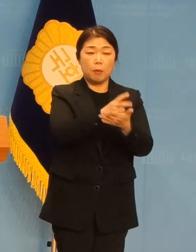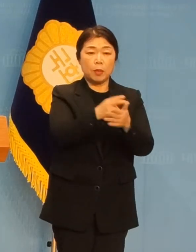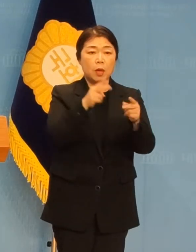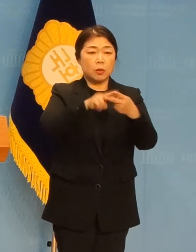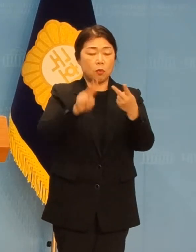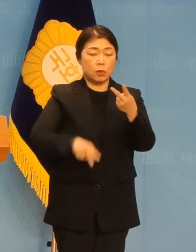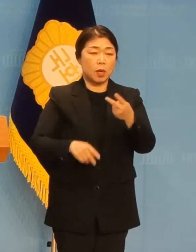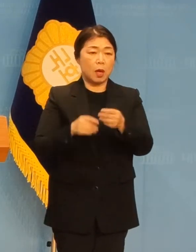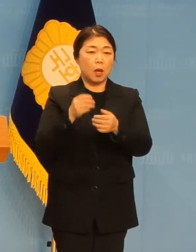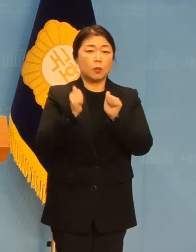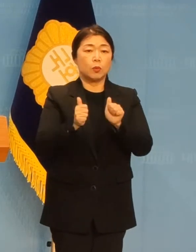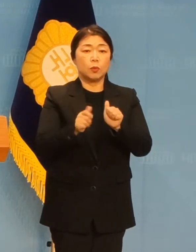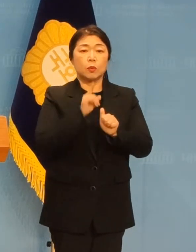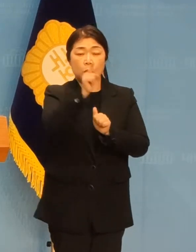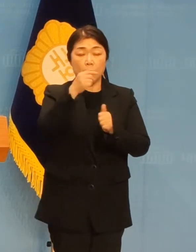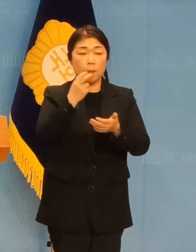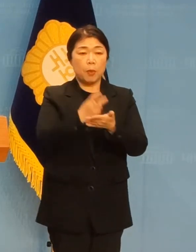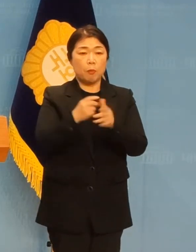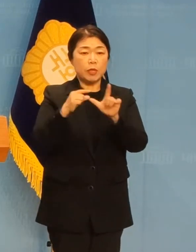형사소송법 일부 개정안을